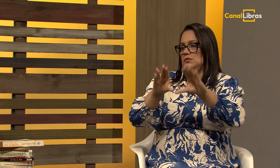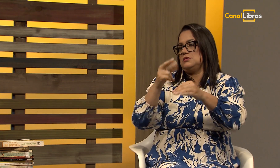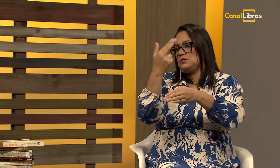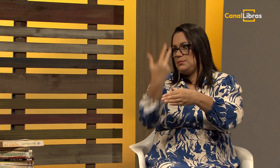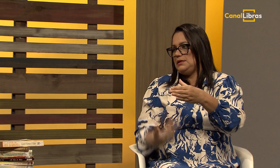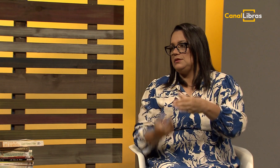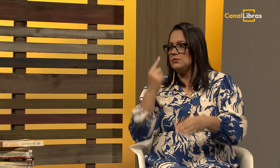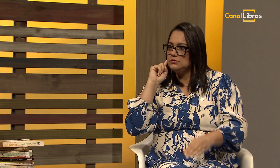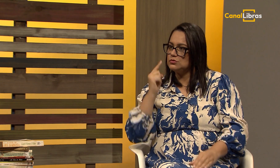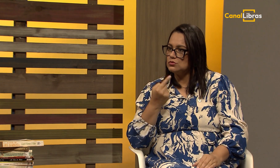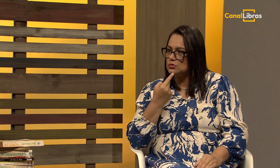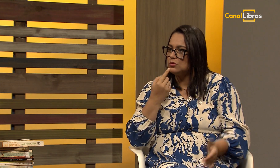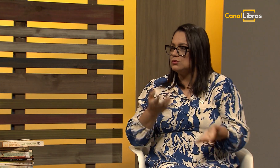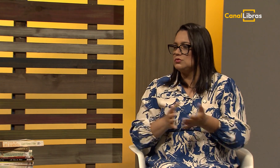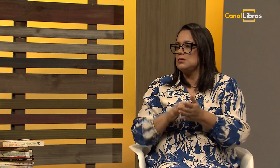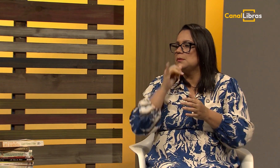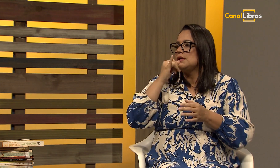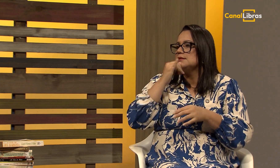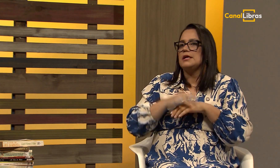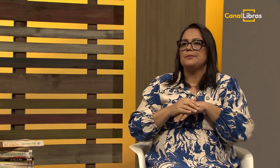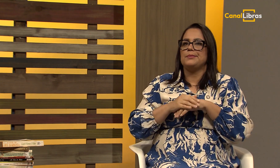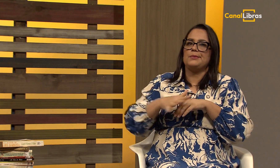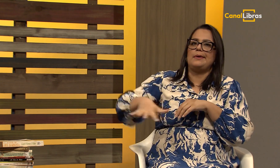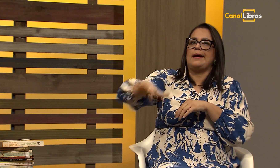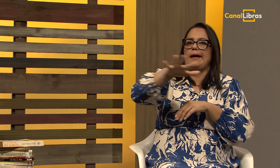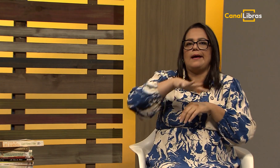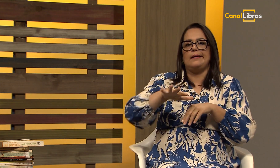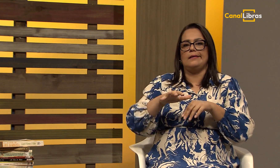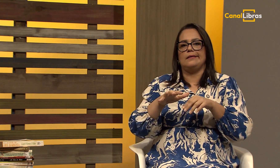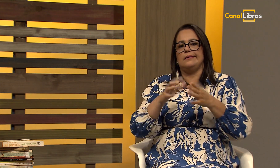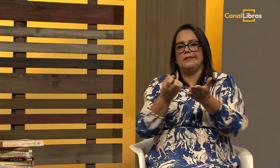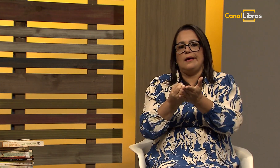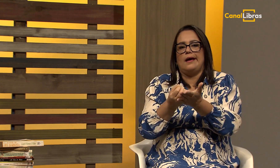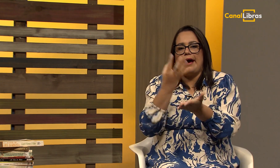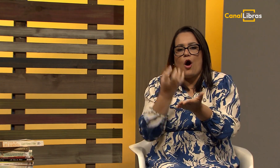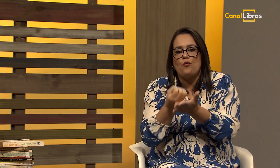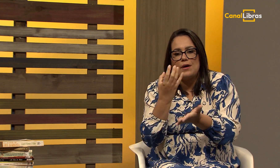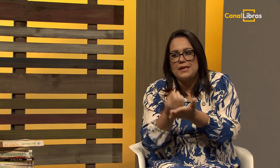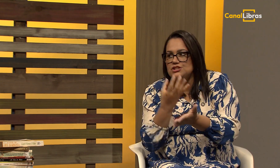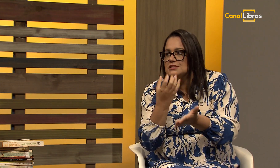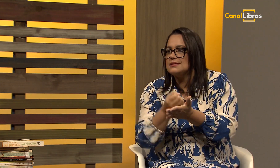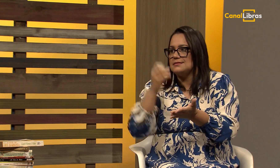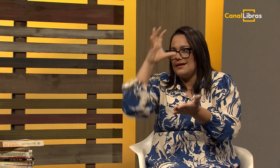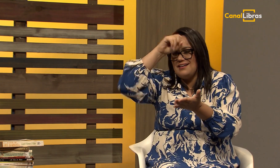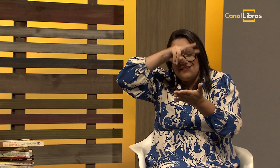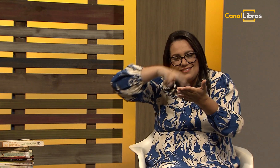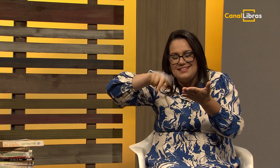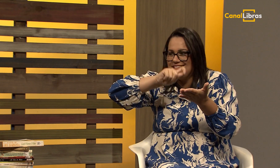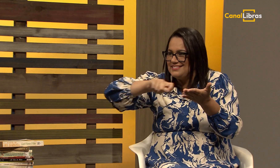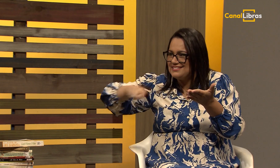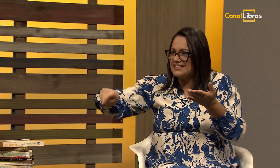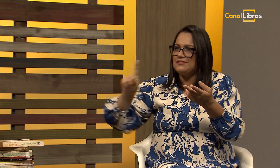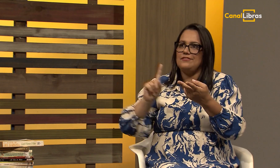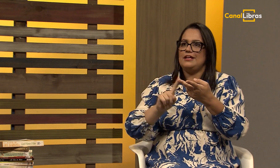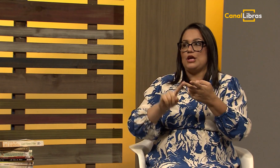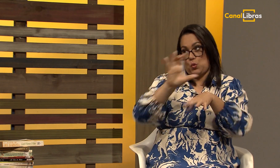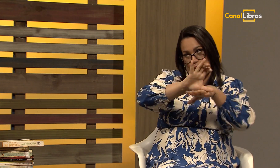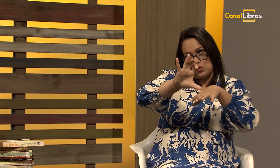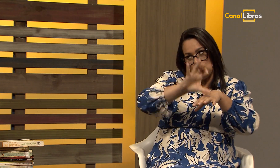para a educação bilíngue de surdos. Por exemplo, pela área de alfabetização, em que se aprende a ler e escrever. Há